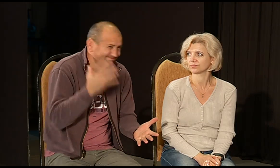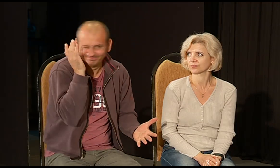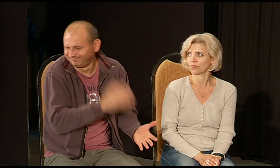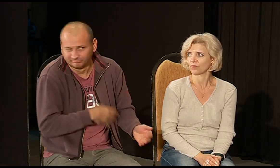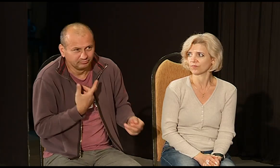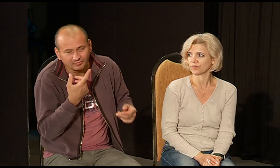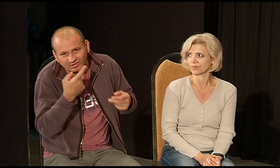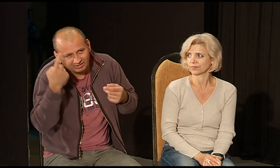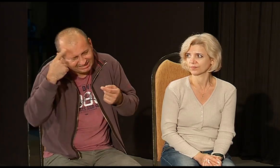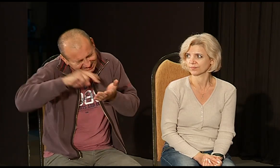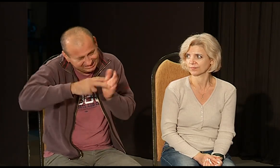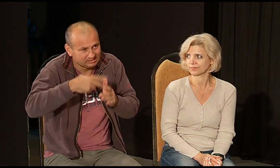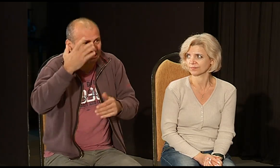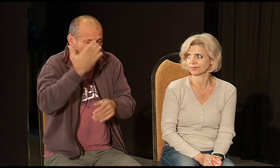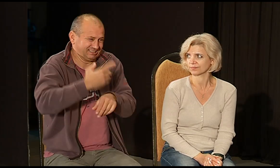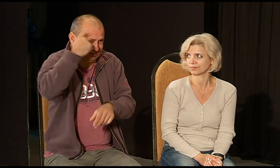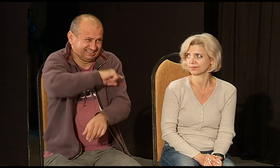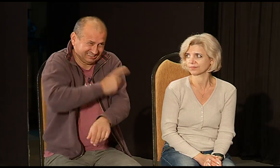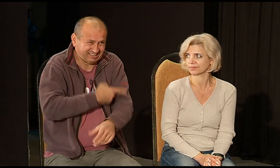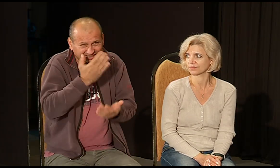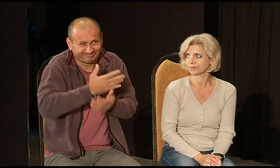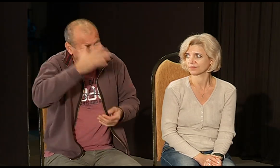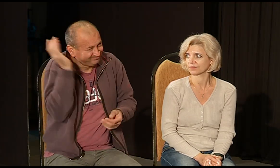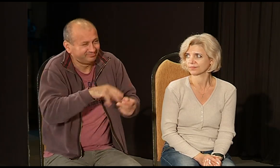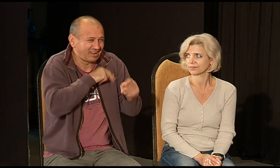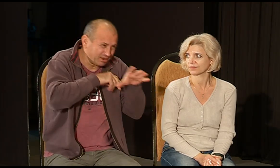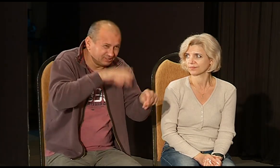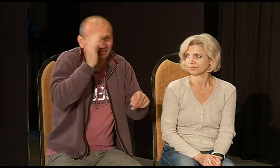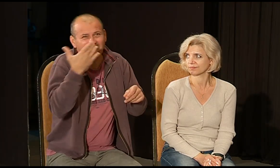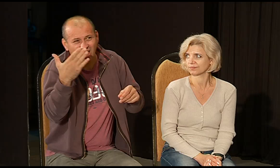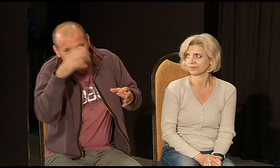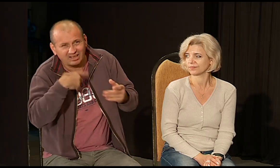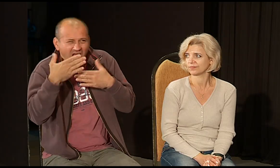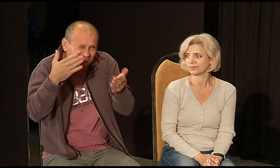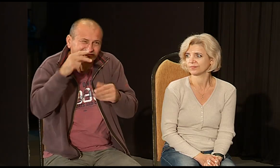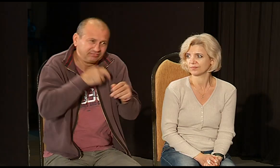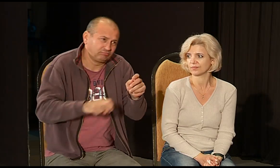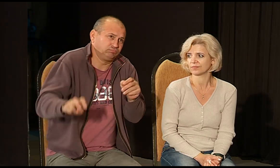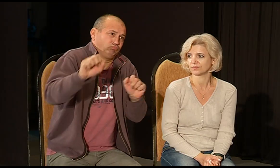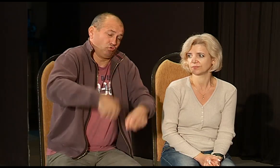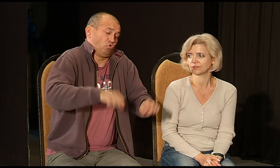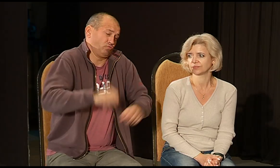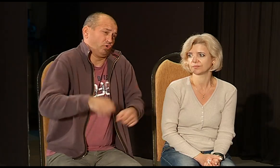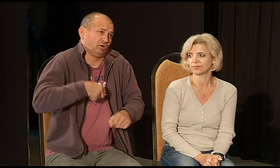noi ne revoltă chiar într-un... Și suntem nevoiți să câștigăm ceva